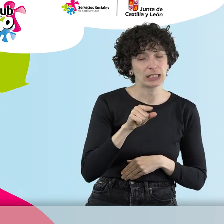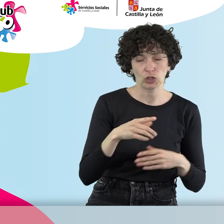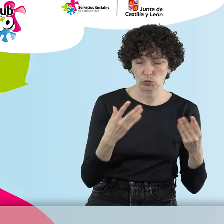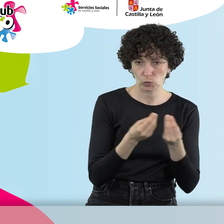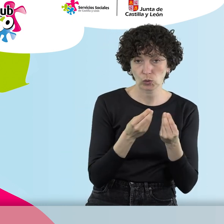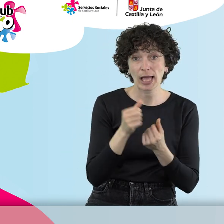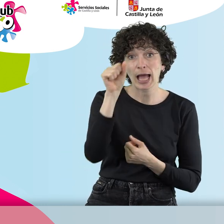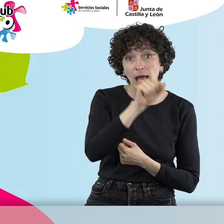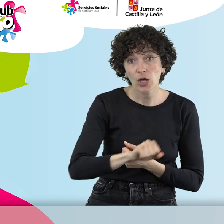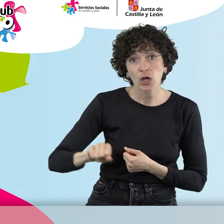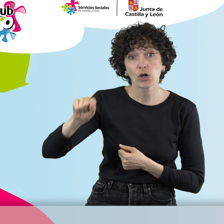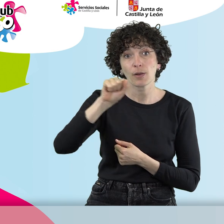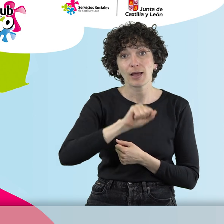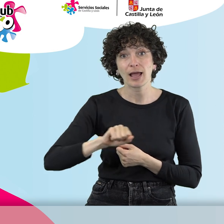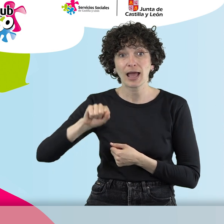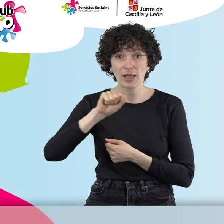junto,